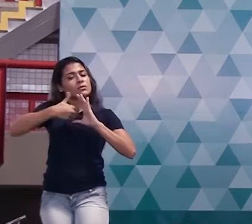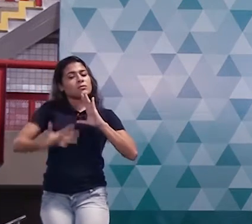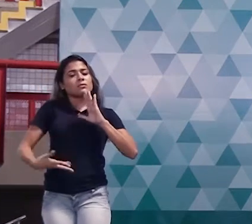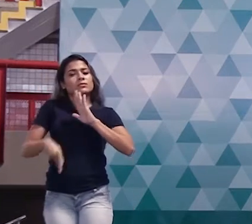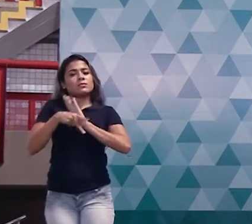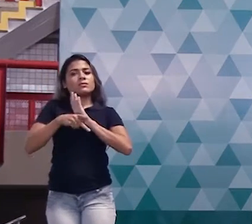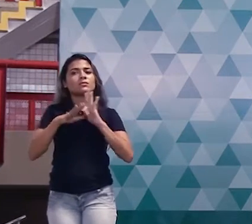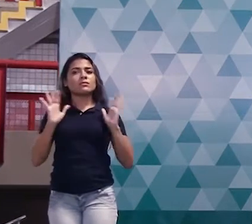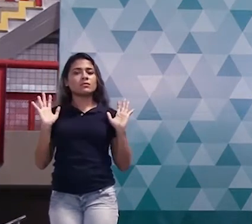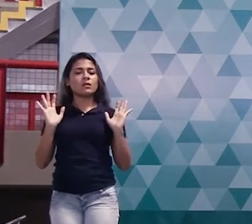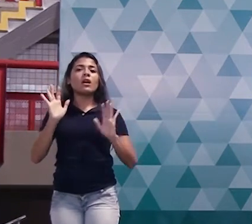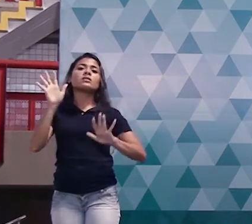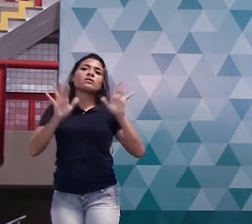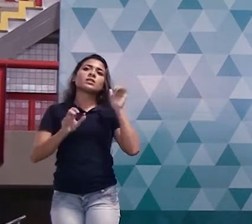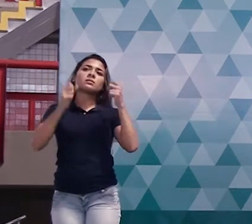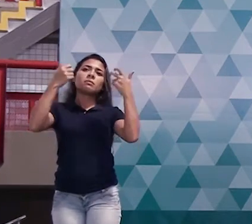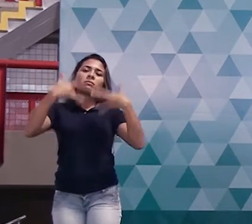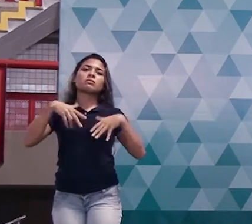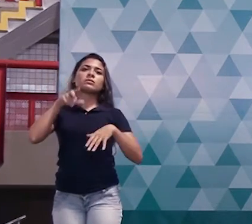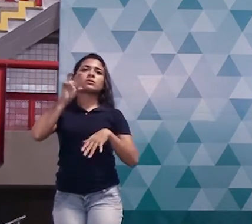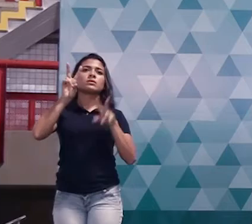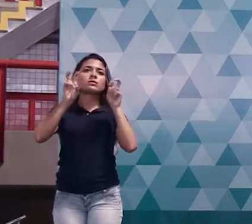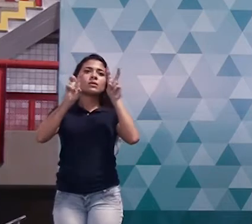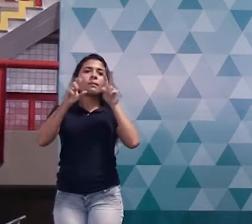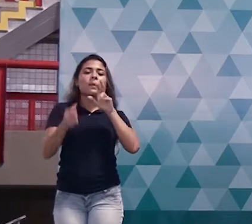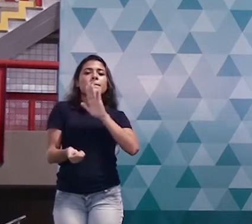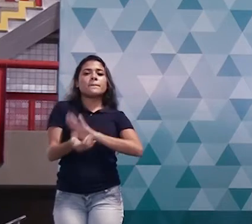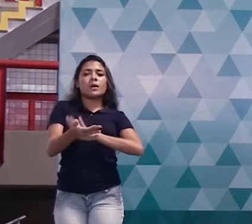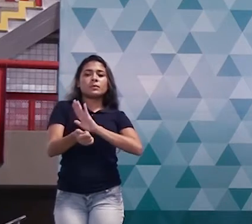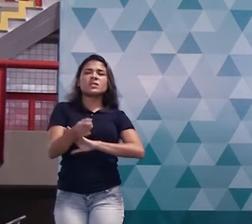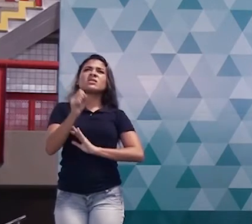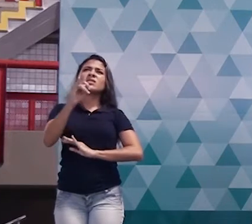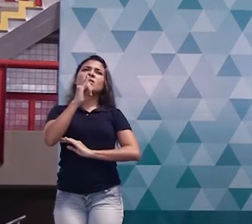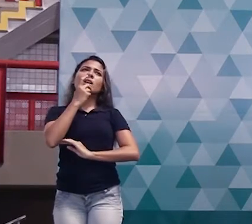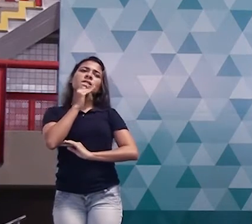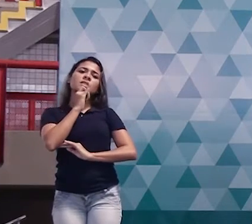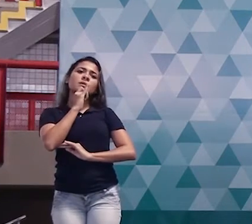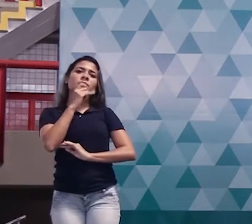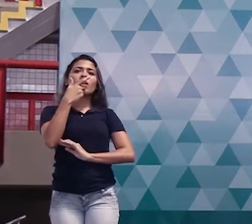sobre esse cenário, e a pessoa diz assim, mas se eu estivesse lá eu fazia também.